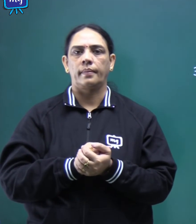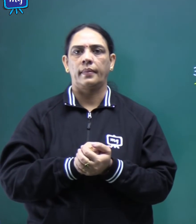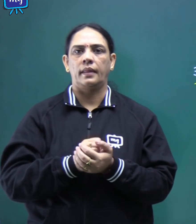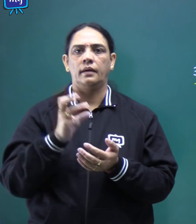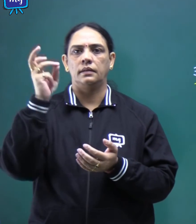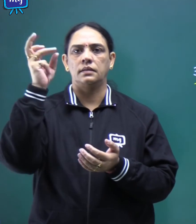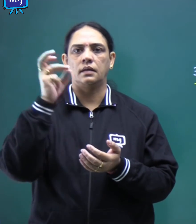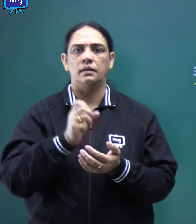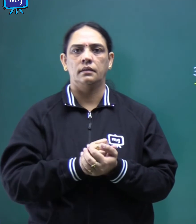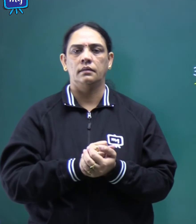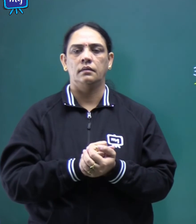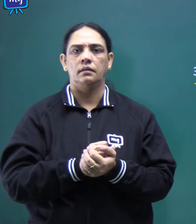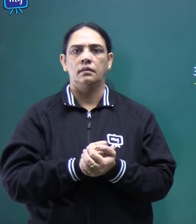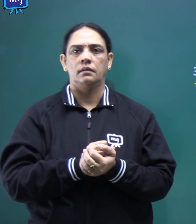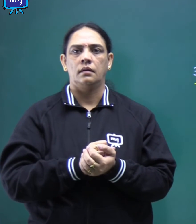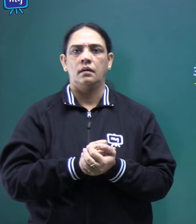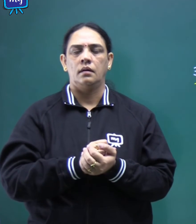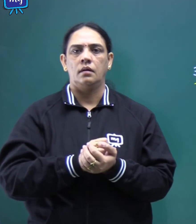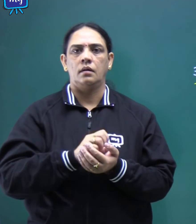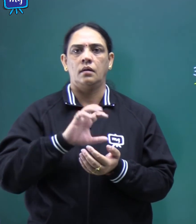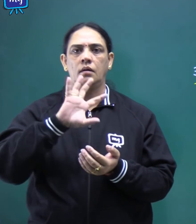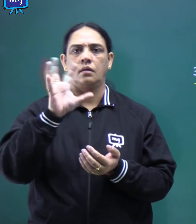तीसरा, गोले कोश का